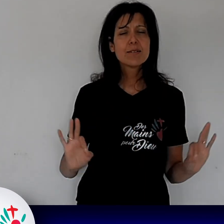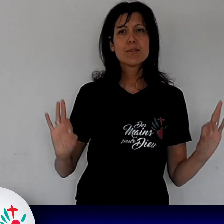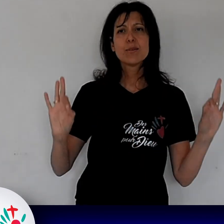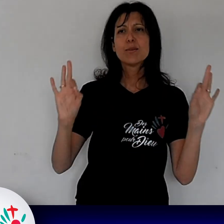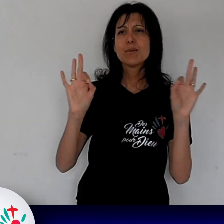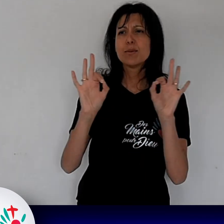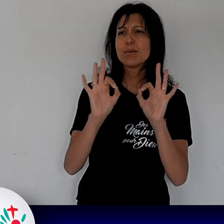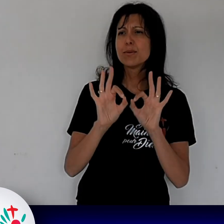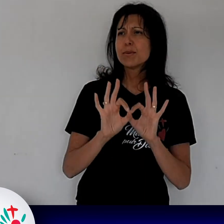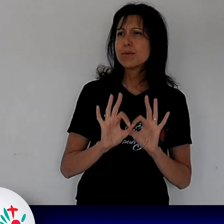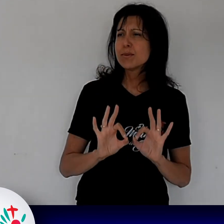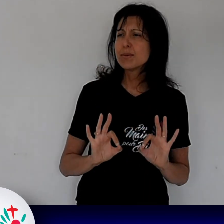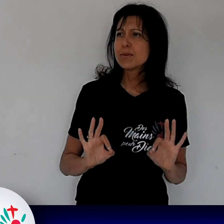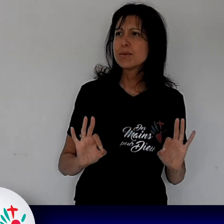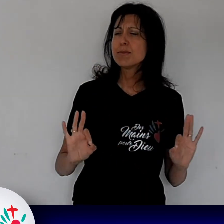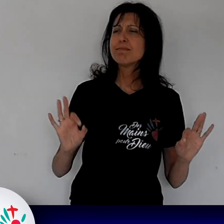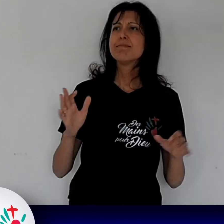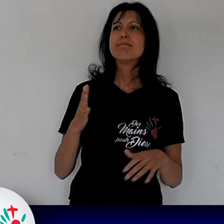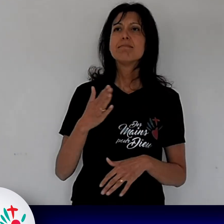craindre.